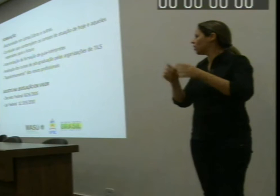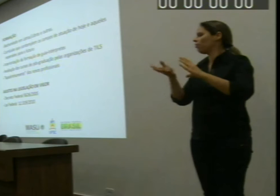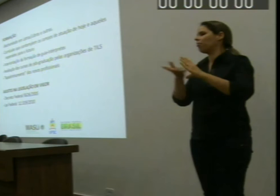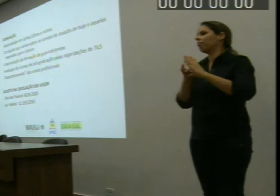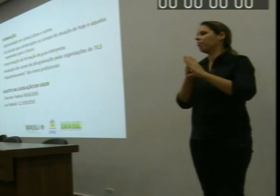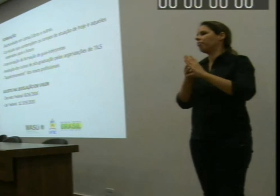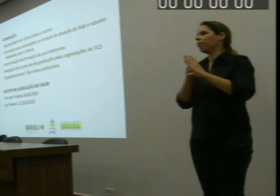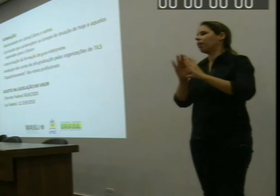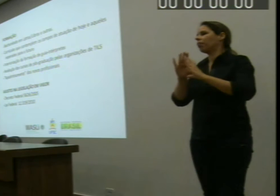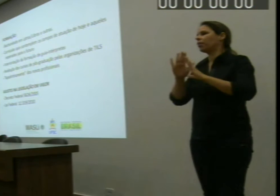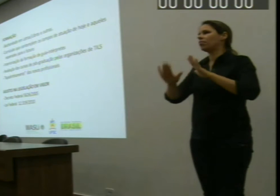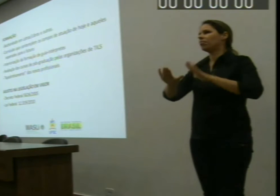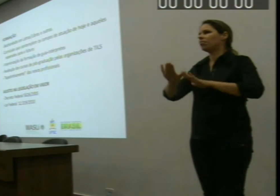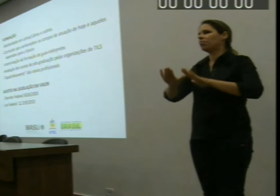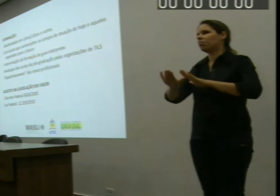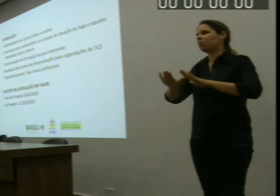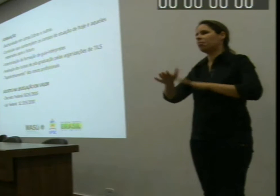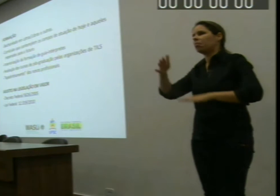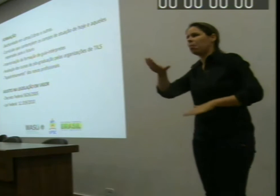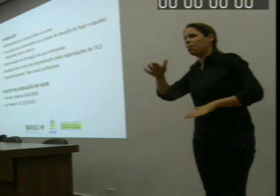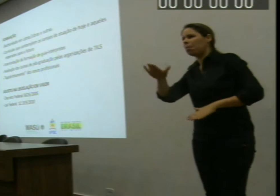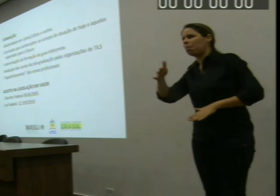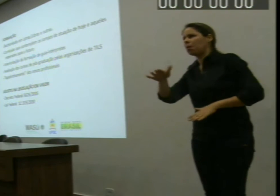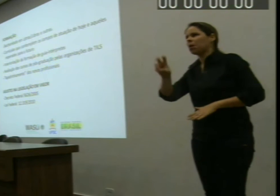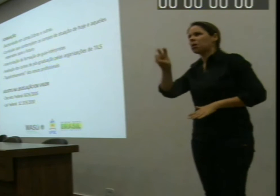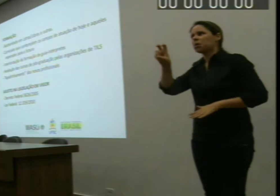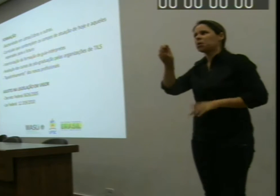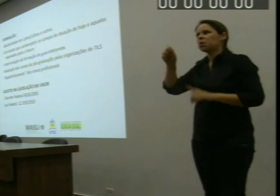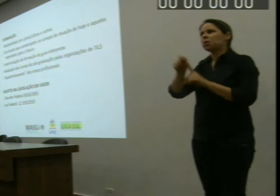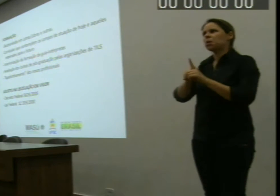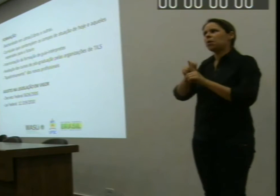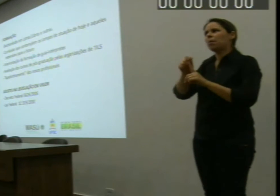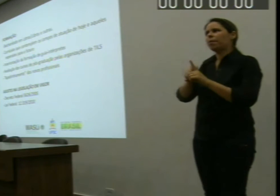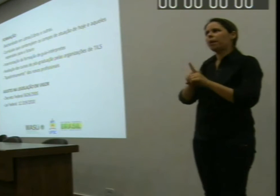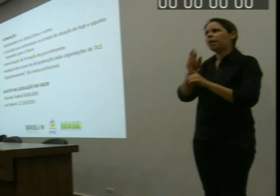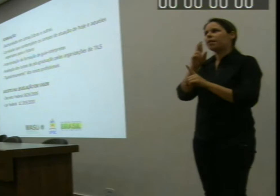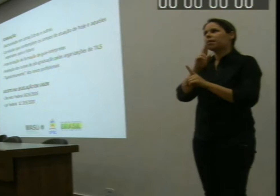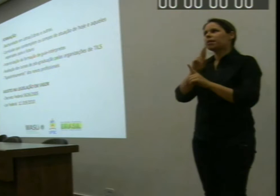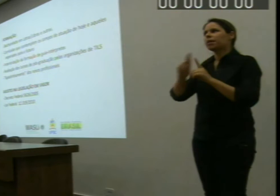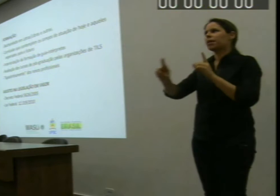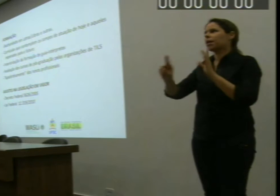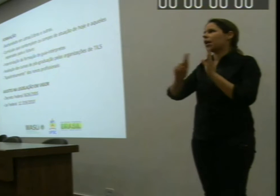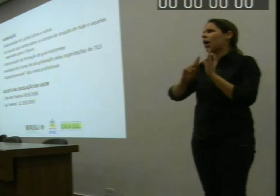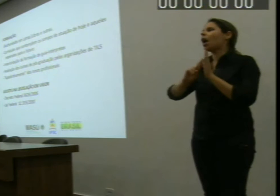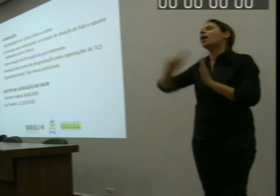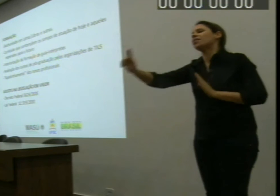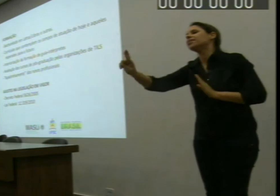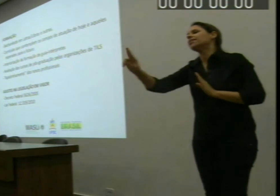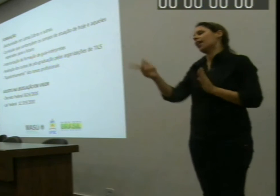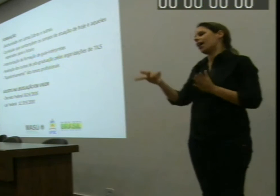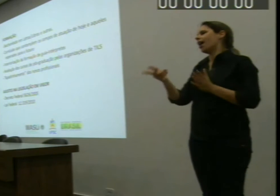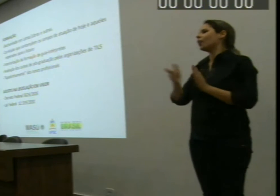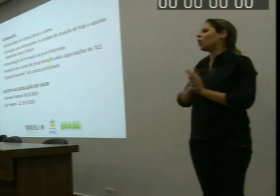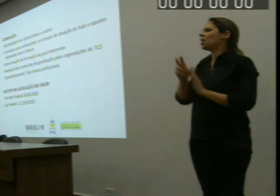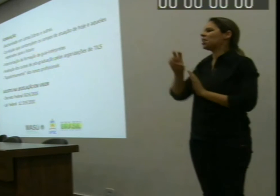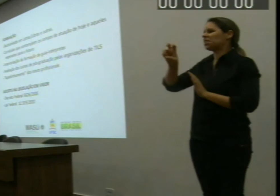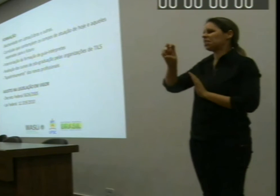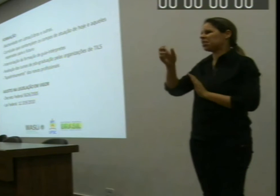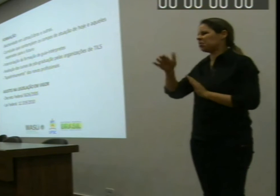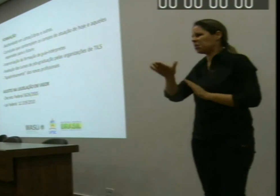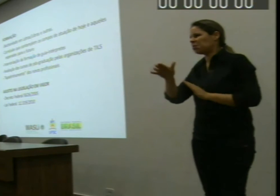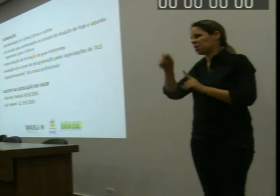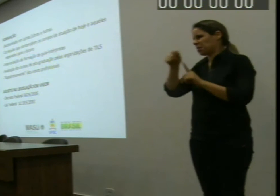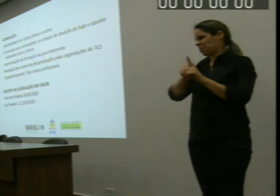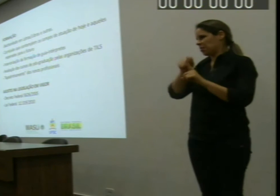acho que dev demor uns 5 meses mais ou menos 4 meses para para sair o resultado demora uns 4 meses para sair o resultado 5 meses para você receber